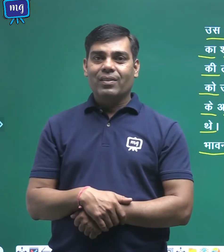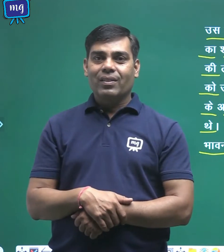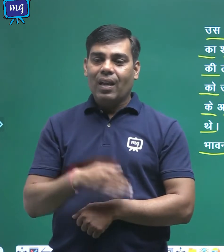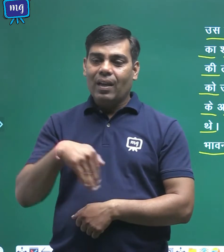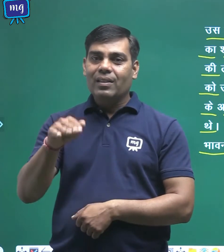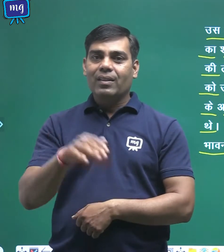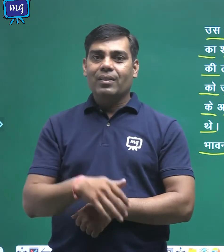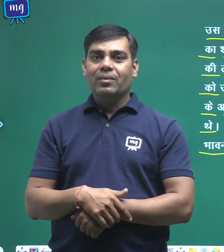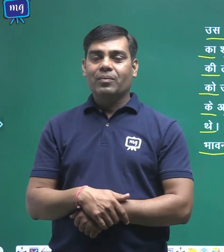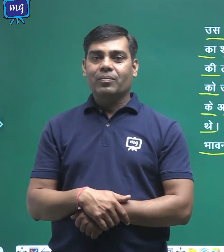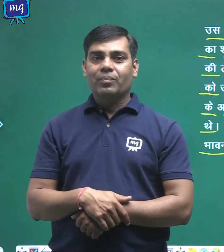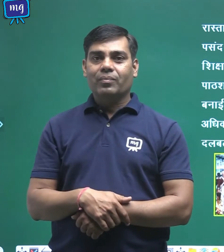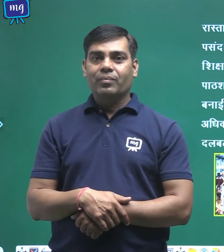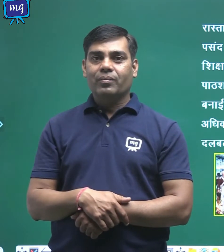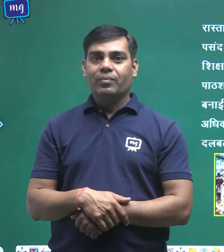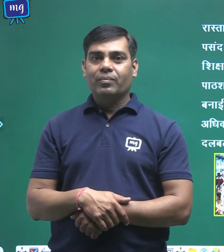आगे चलें।